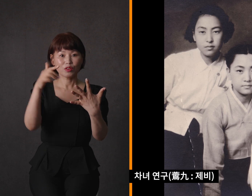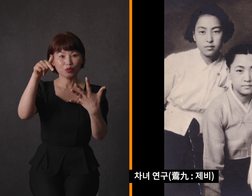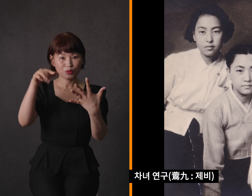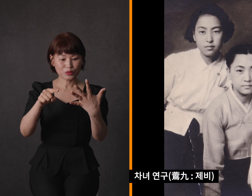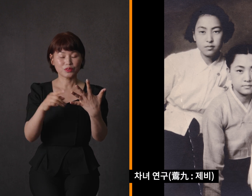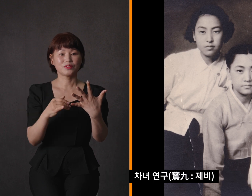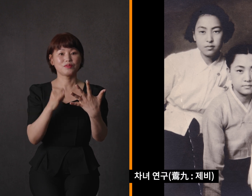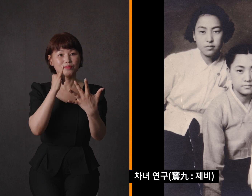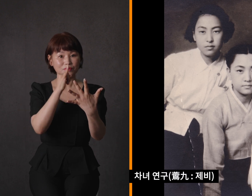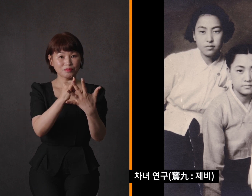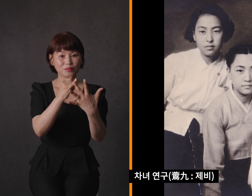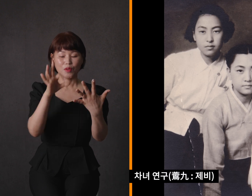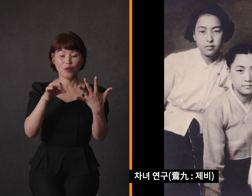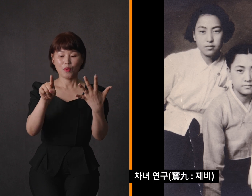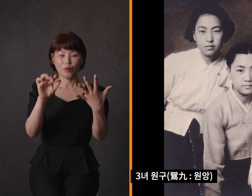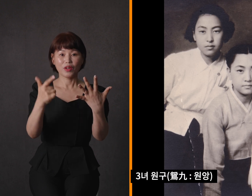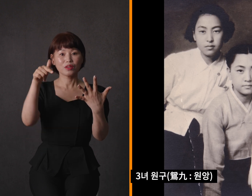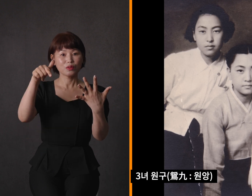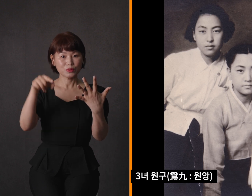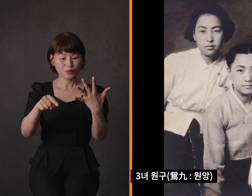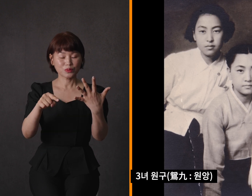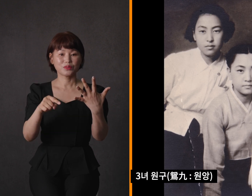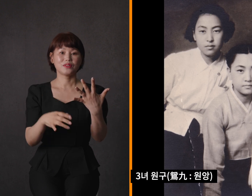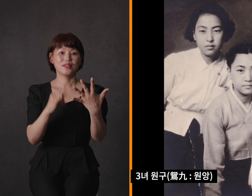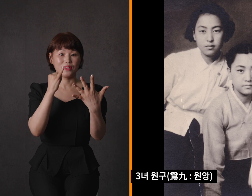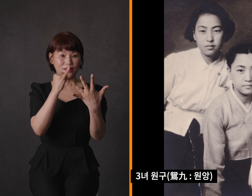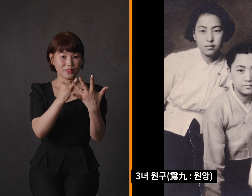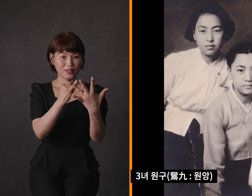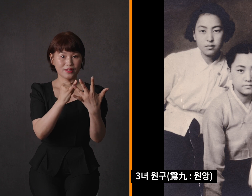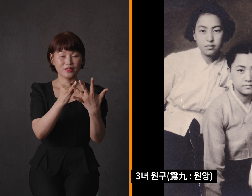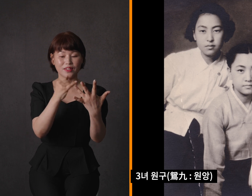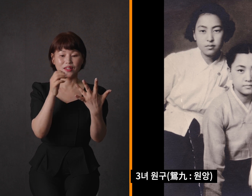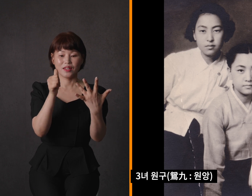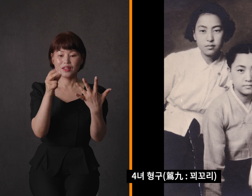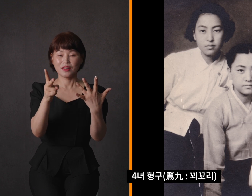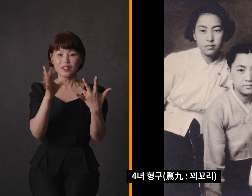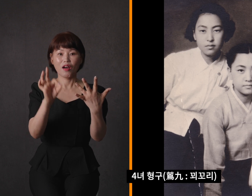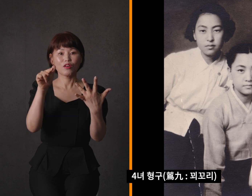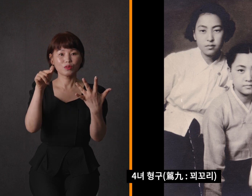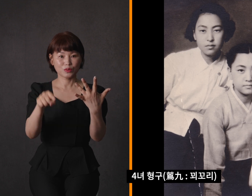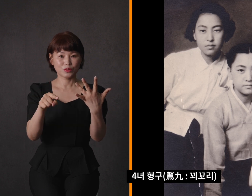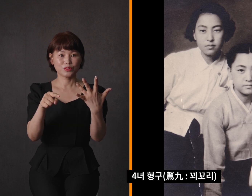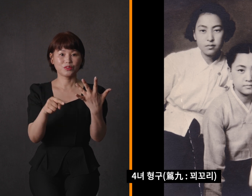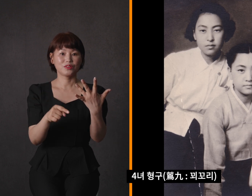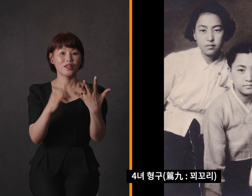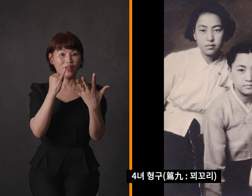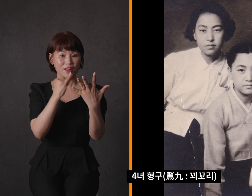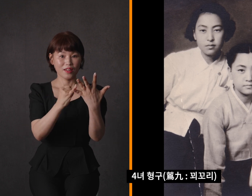차녀 연구, 제비, 삼녀 원구, 원앙, 사녀